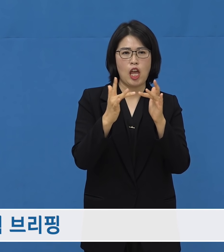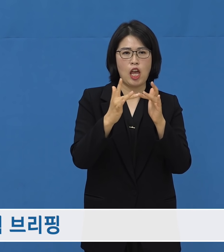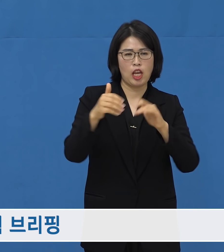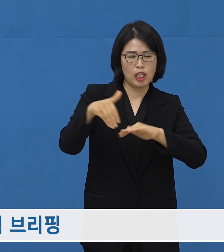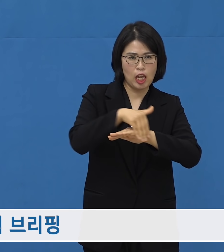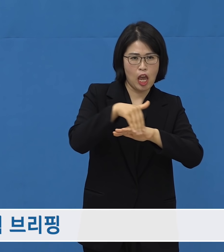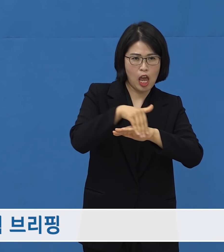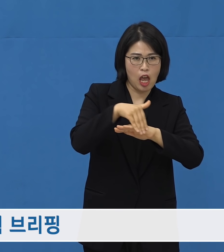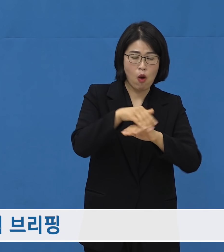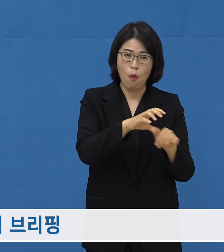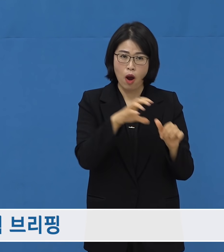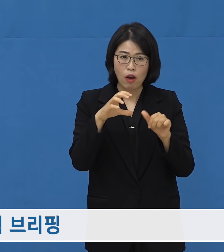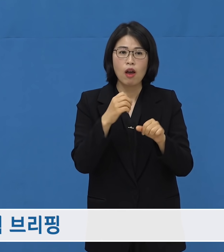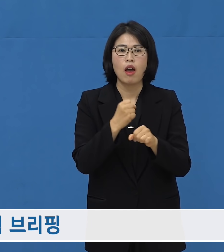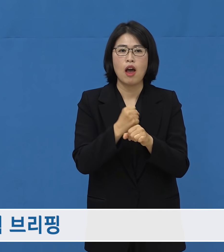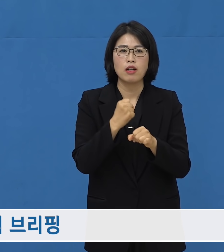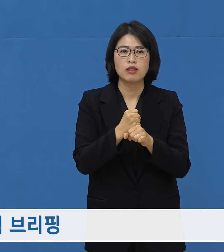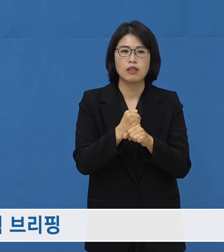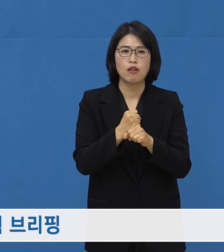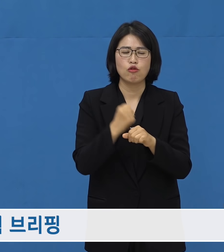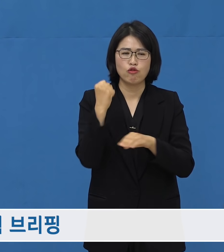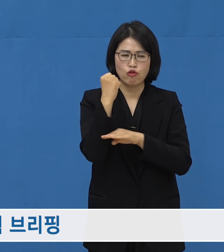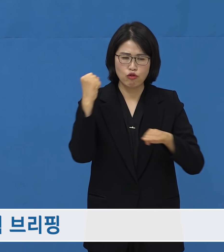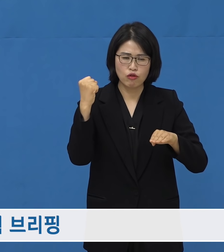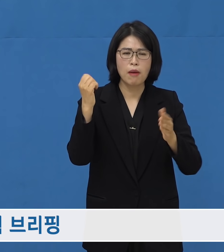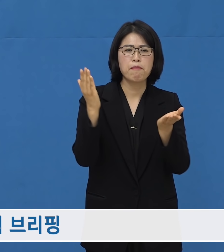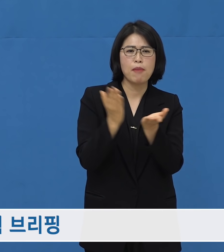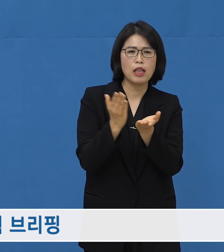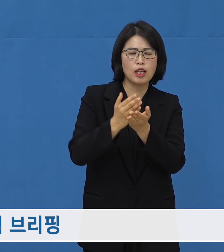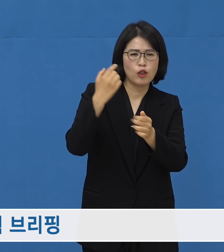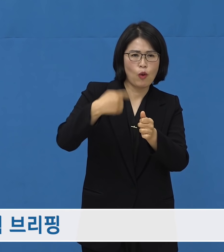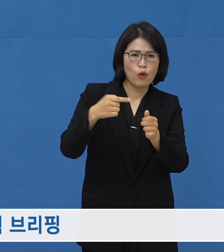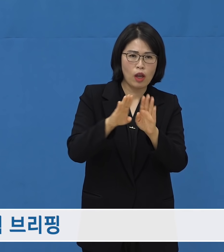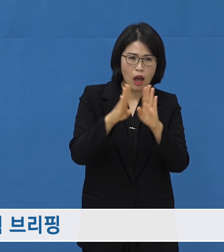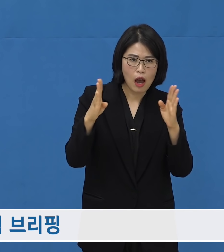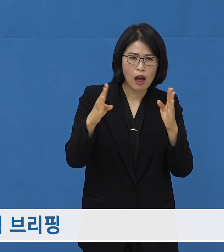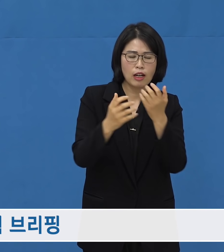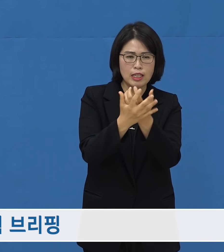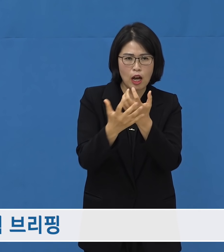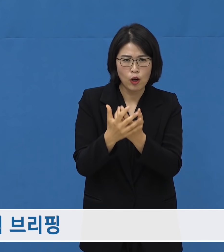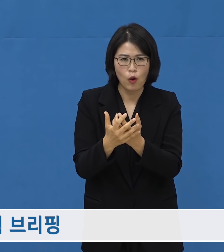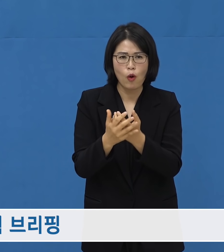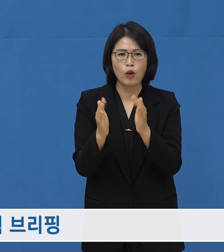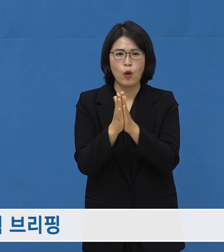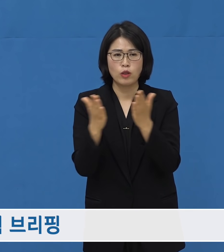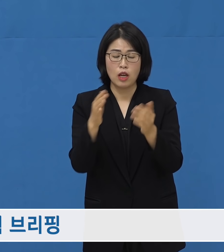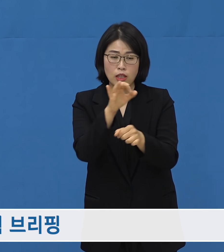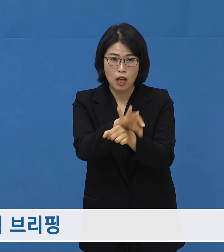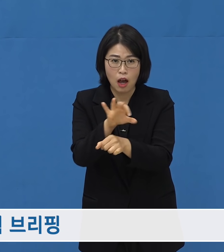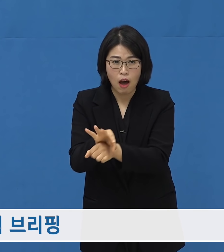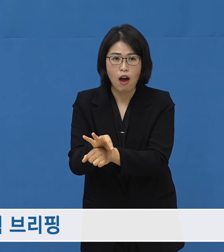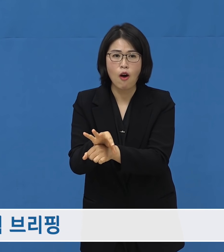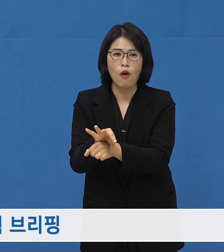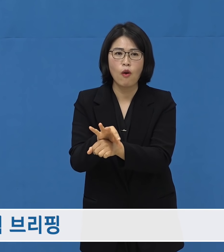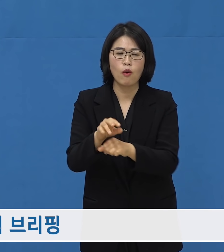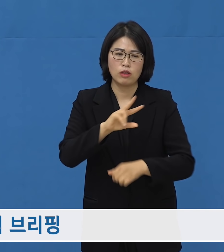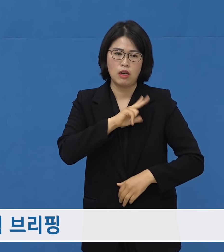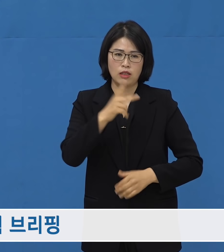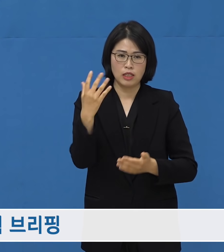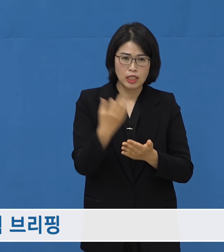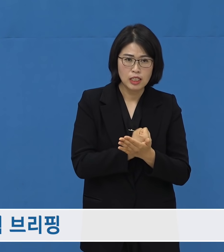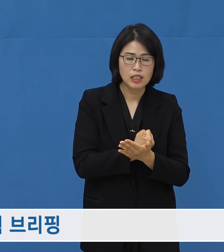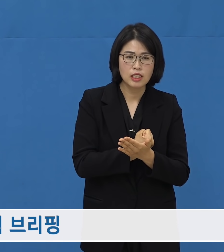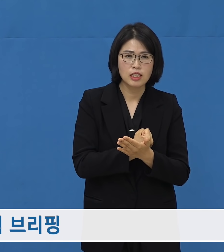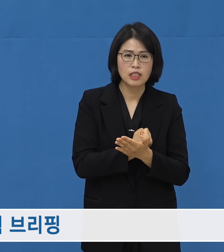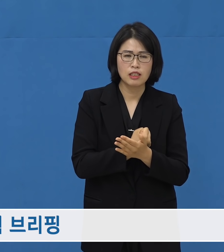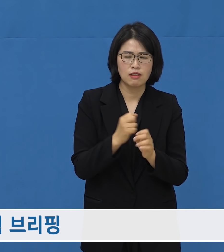플랫폼을 활용한 수준별 강좌를 개설하거나 학습 자료 및 교재를 구입하고 자격증